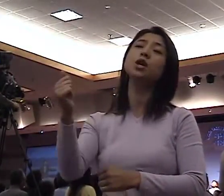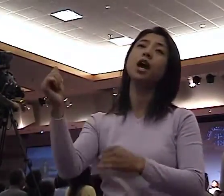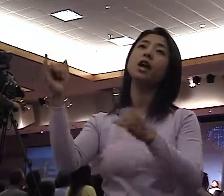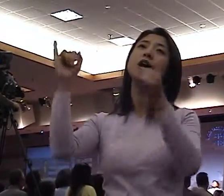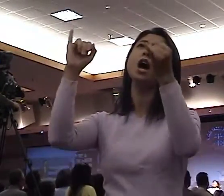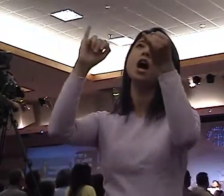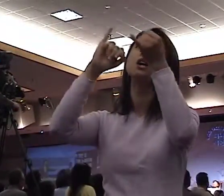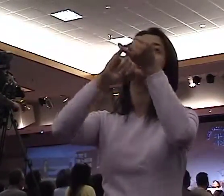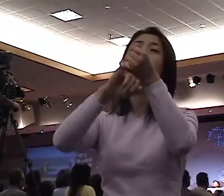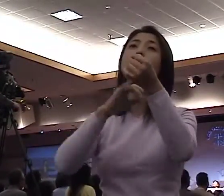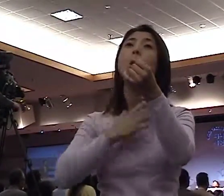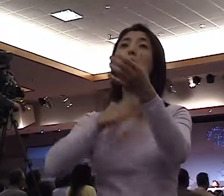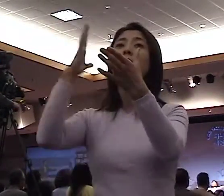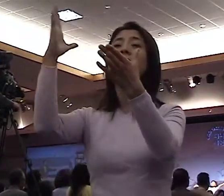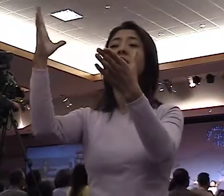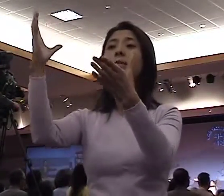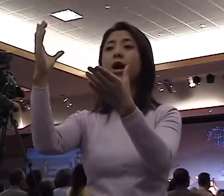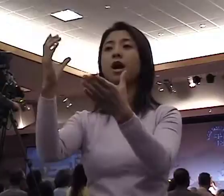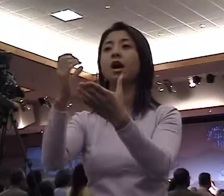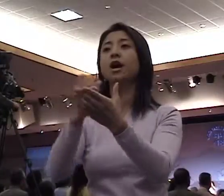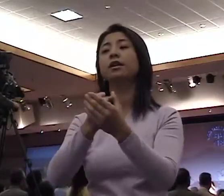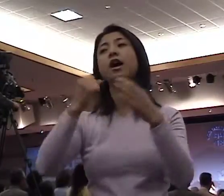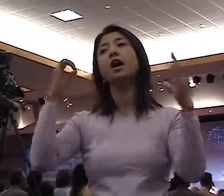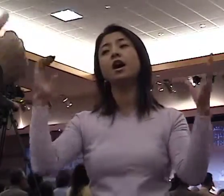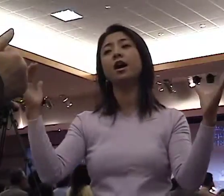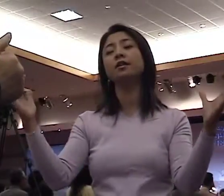신실하신 주의 약속